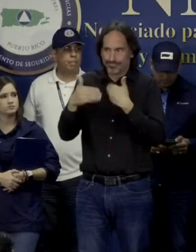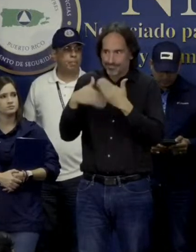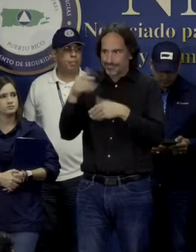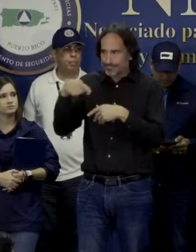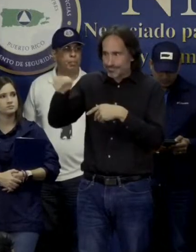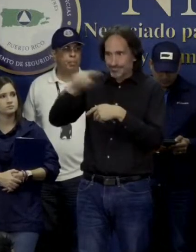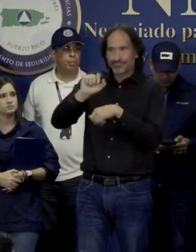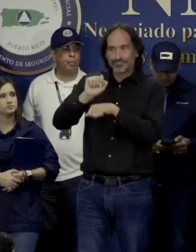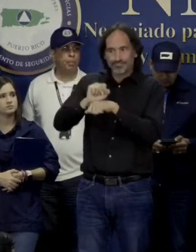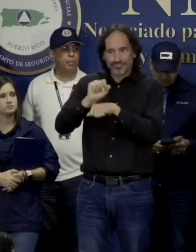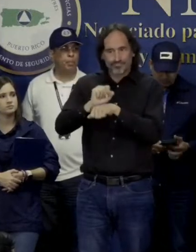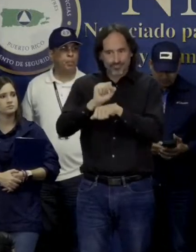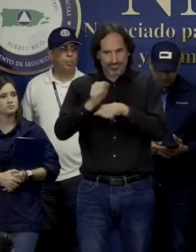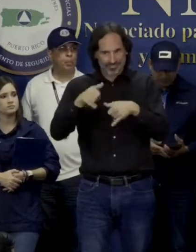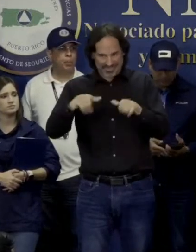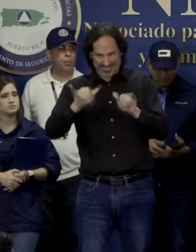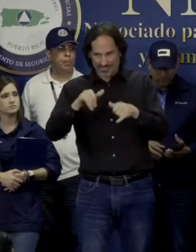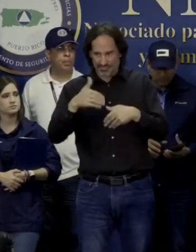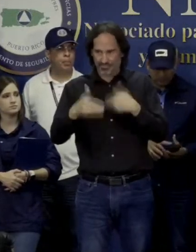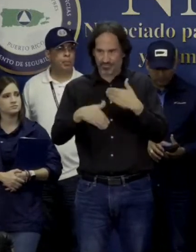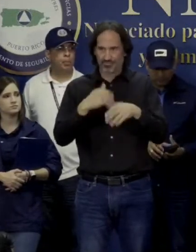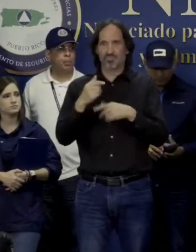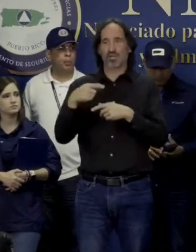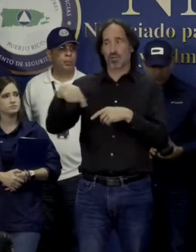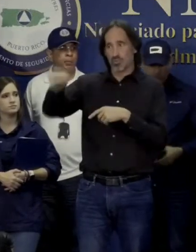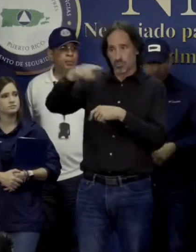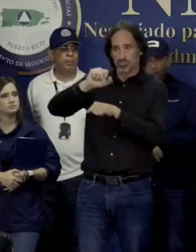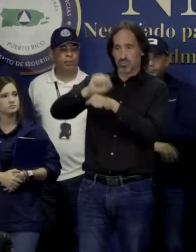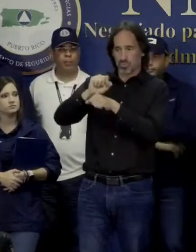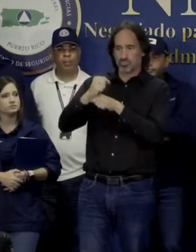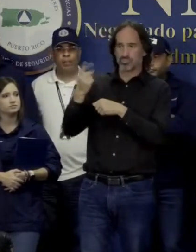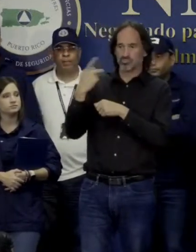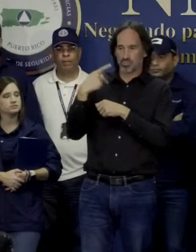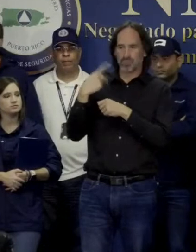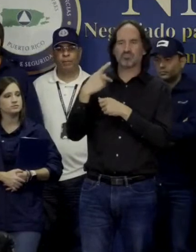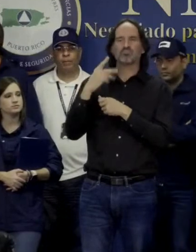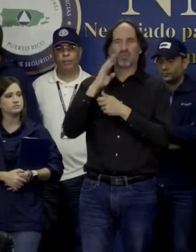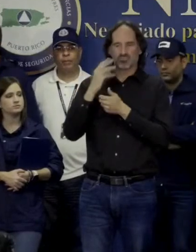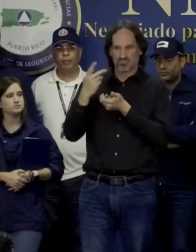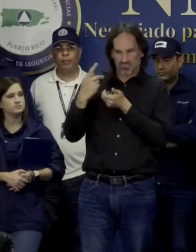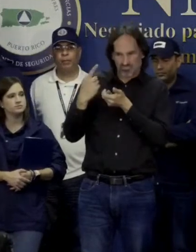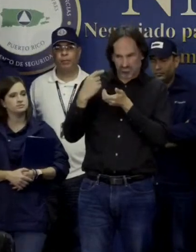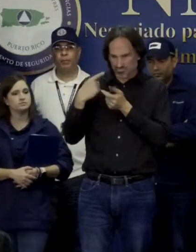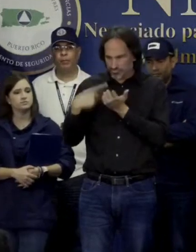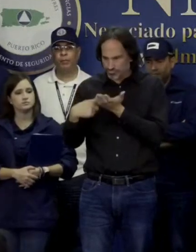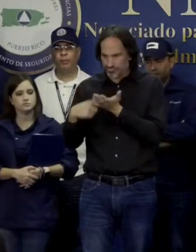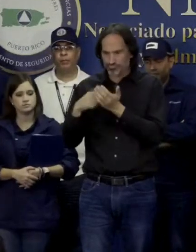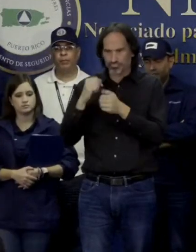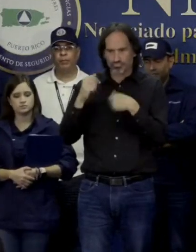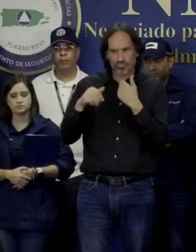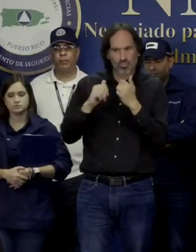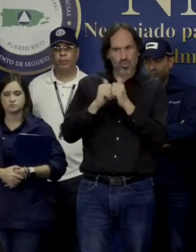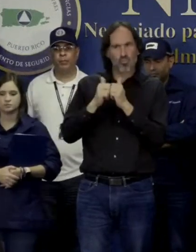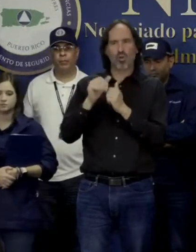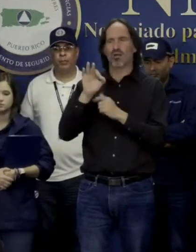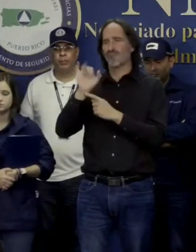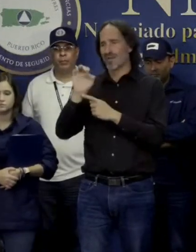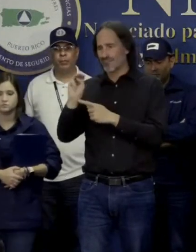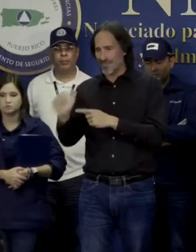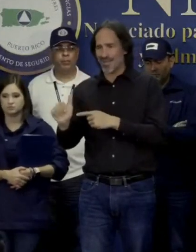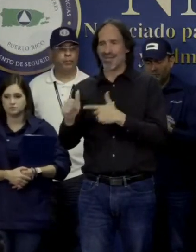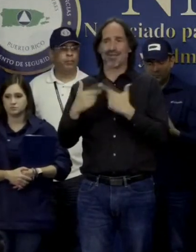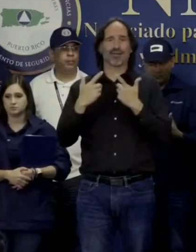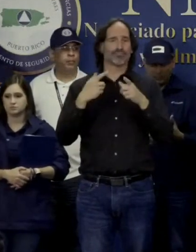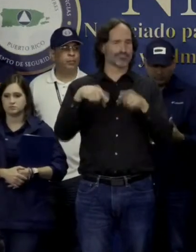sus grupos de trabajo en conjunto con nosotros, el COR3 y otros grupos en conjunto con FEMA, y ahí es a donde vamos a determinar, y le